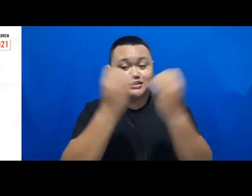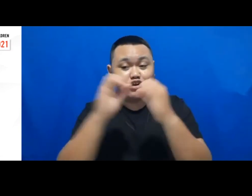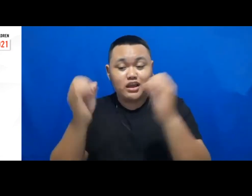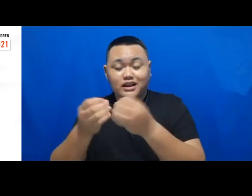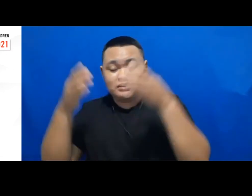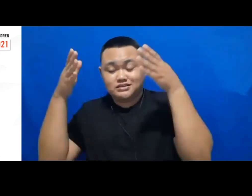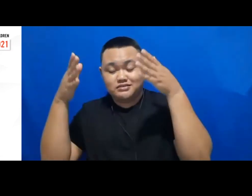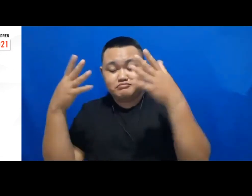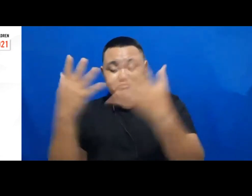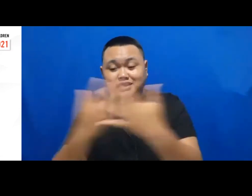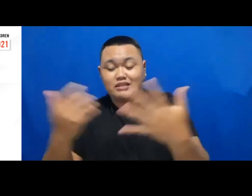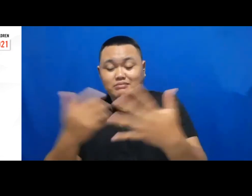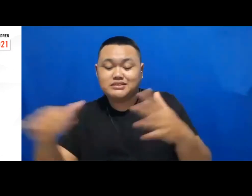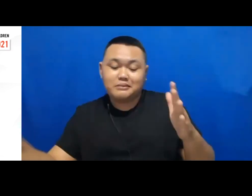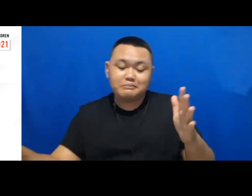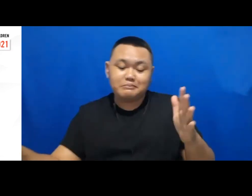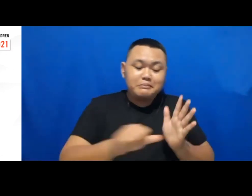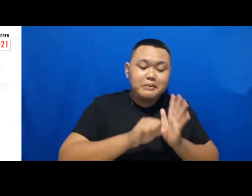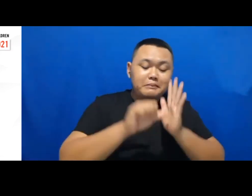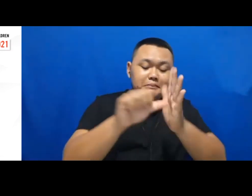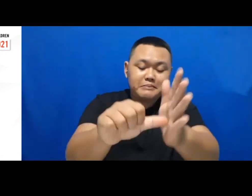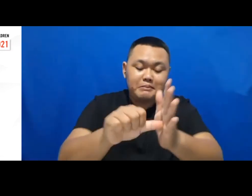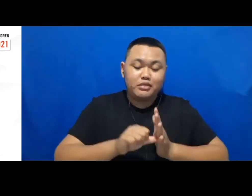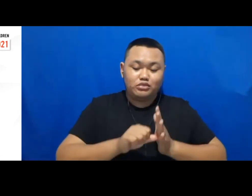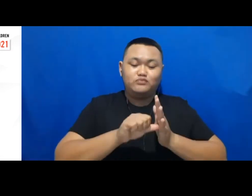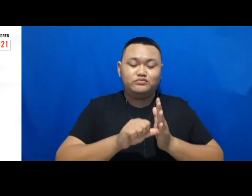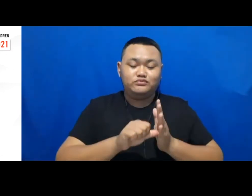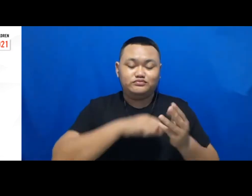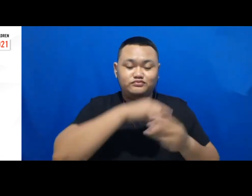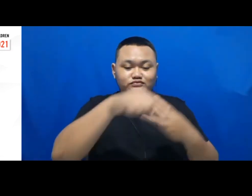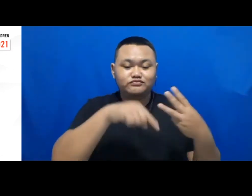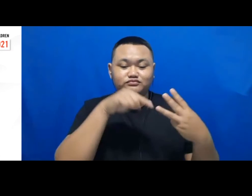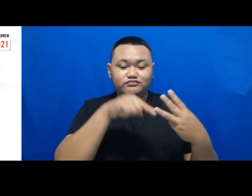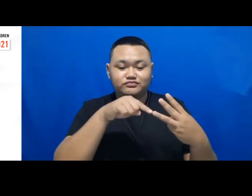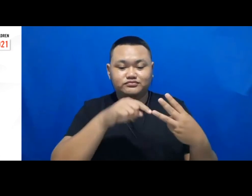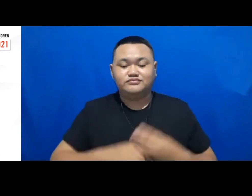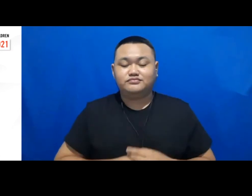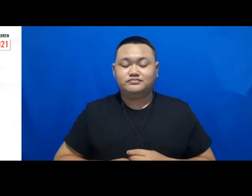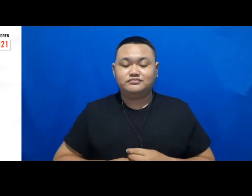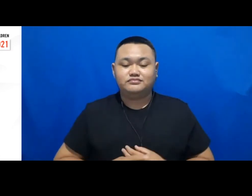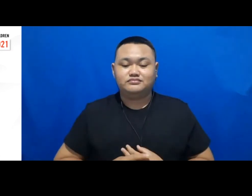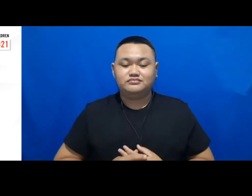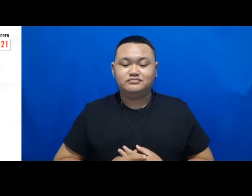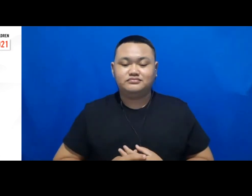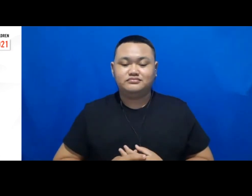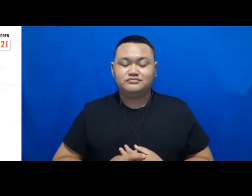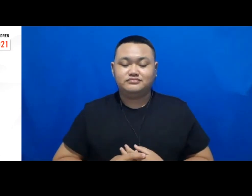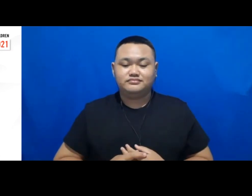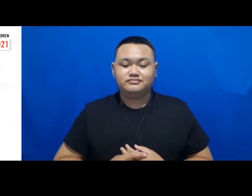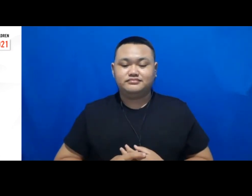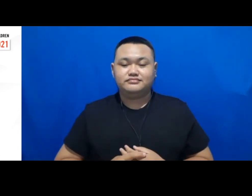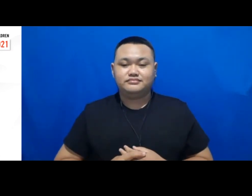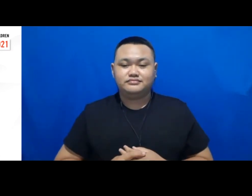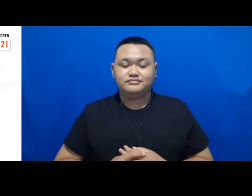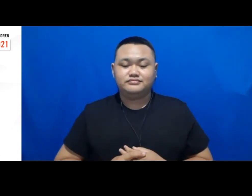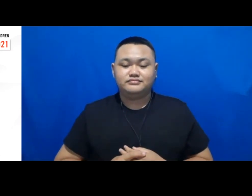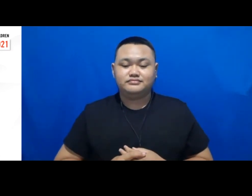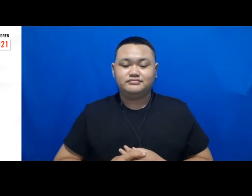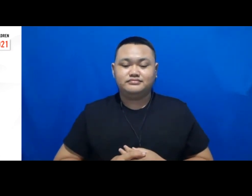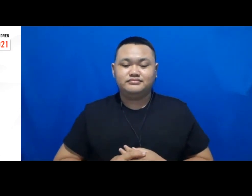dan perempuannya, tapi kesempatan yang telah diberikan oleh ke sekolah. Itu perempuan, tahun sebelumnya laki-laki, tahun